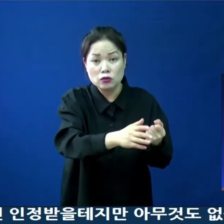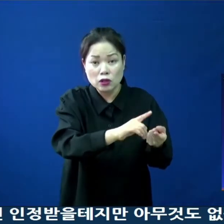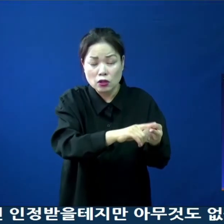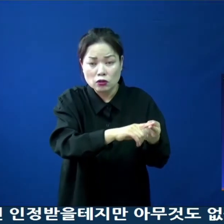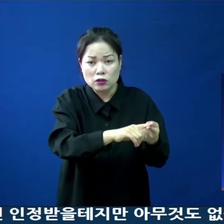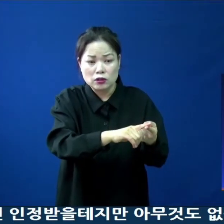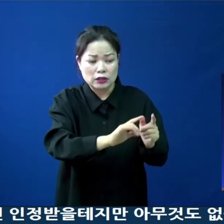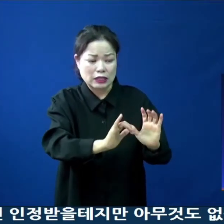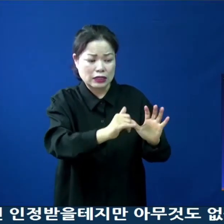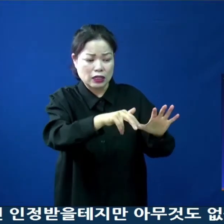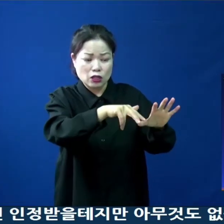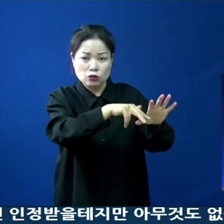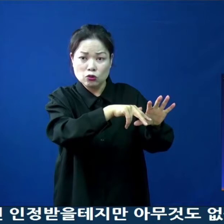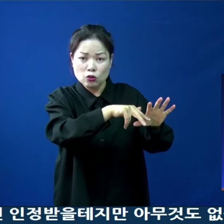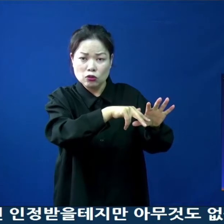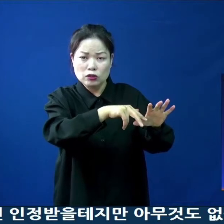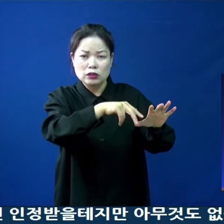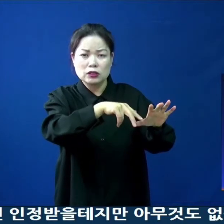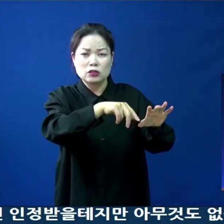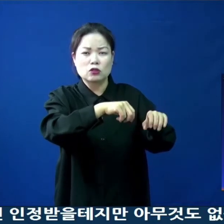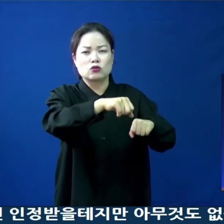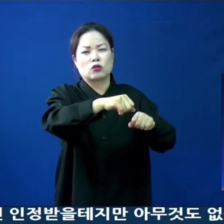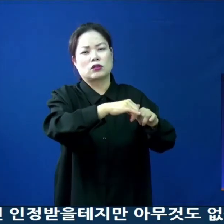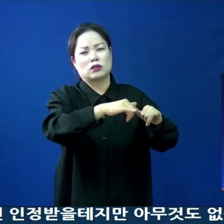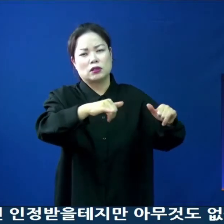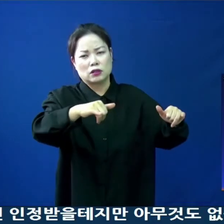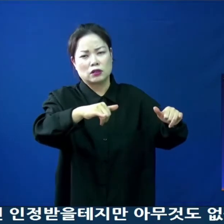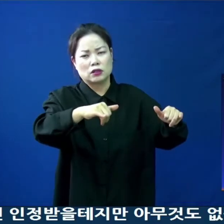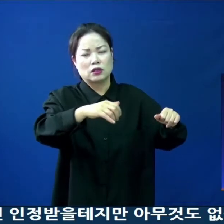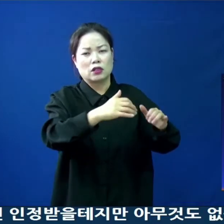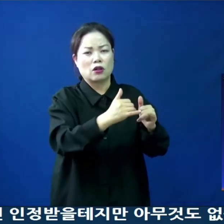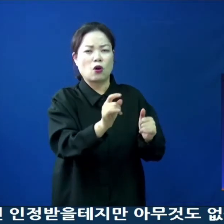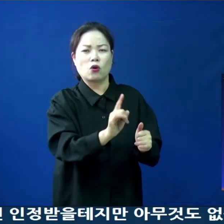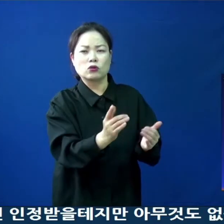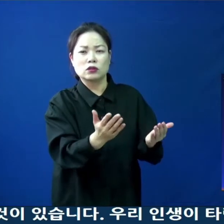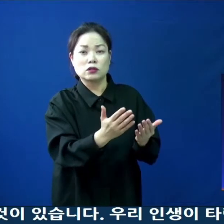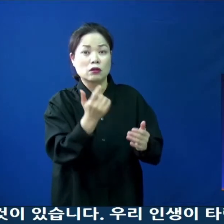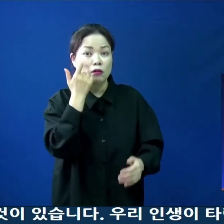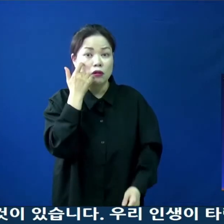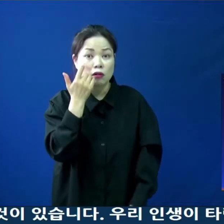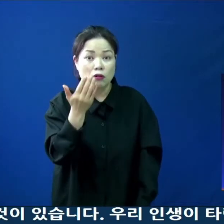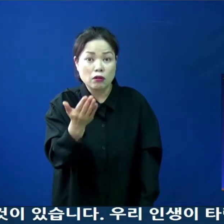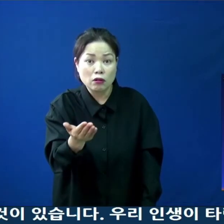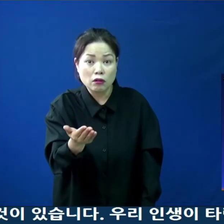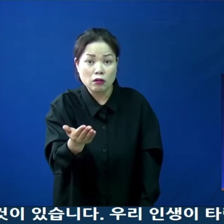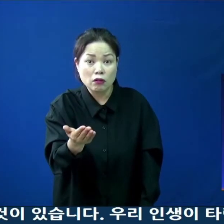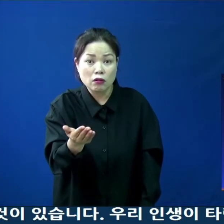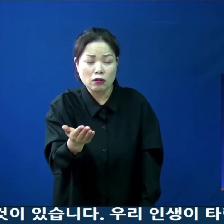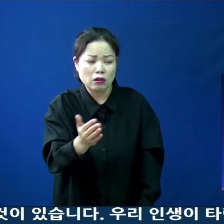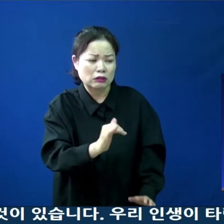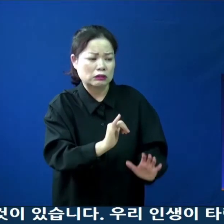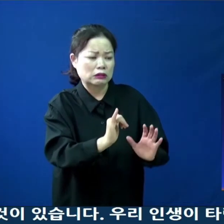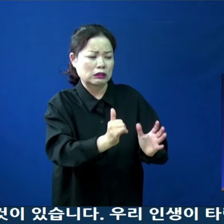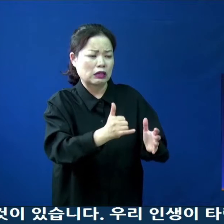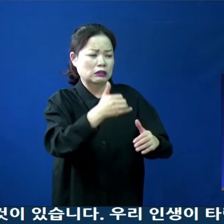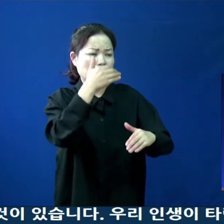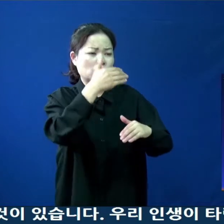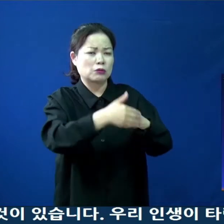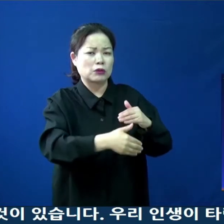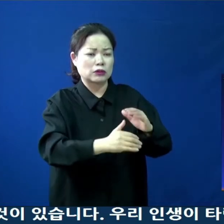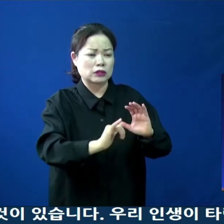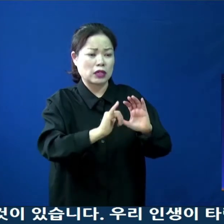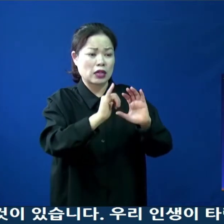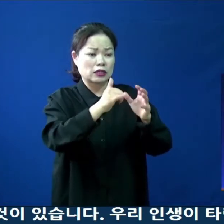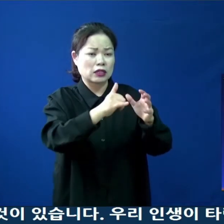세상의 종교자들, 세상의 종교 수행자들, 수도사들이 어떤 일을 행합니까? 세속을 버리고 세상의